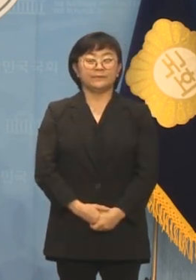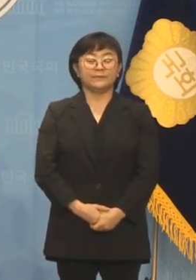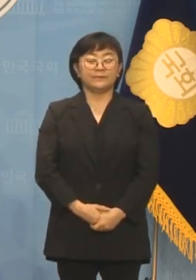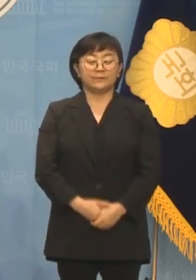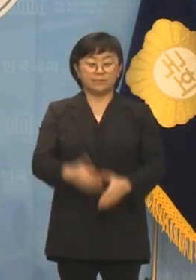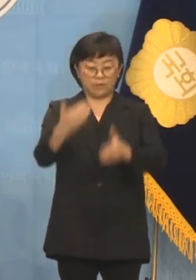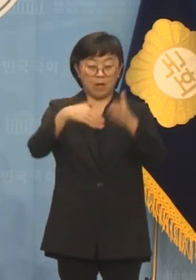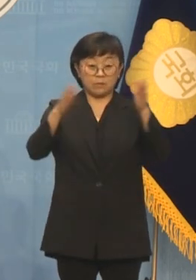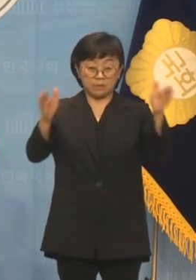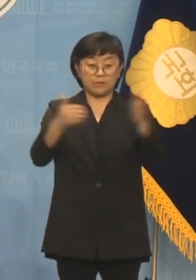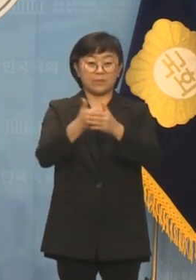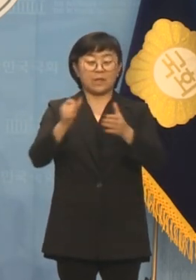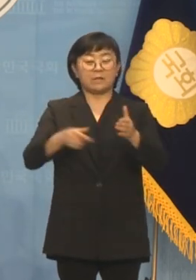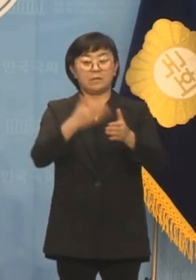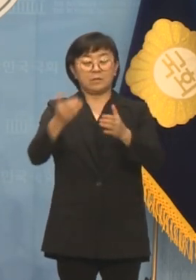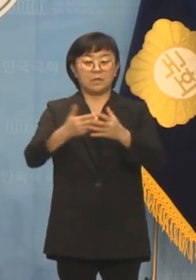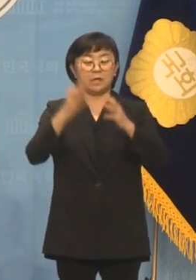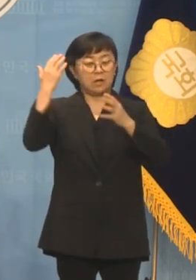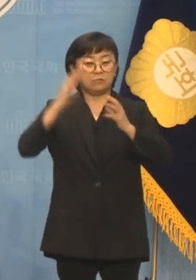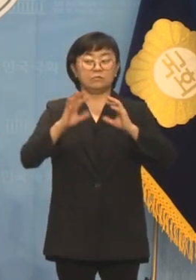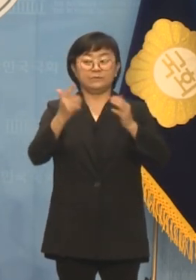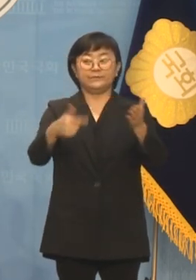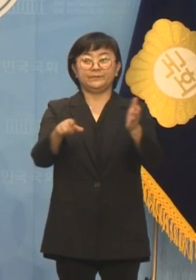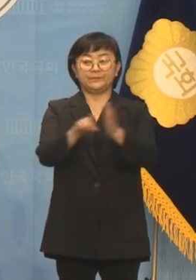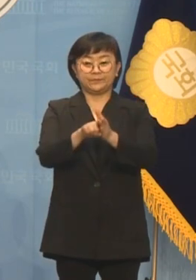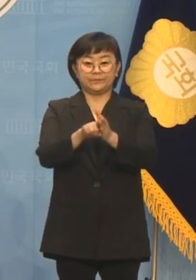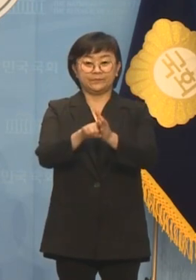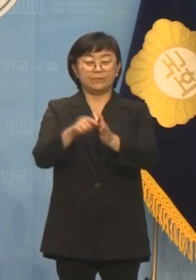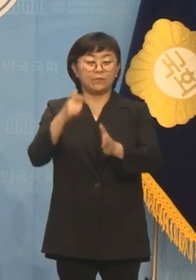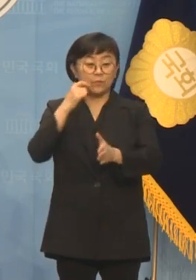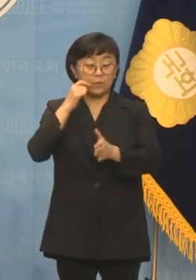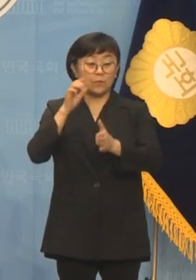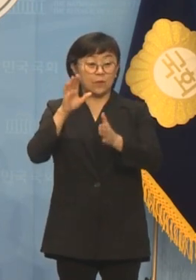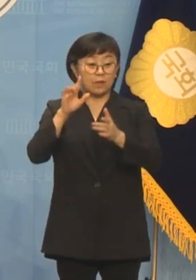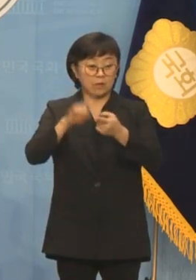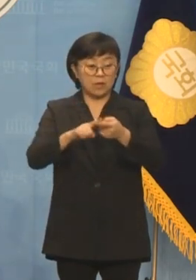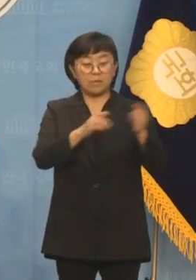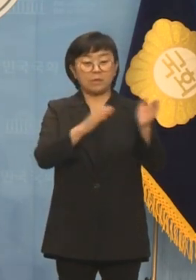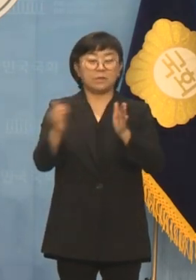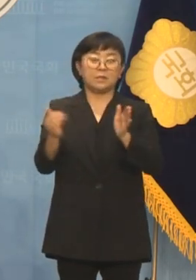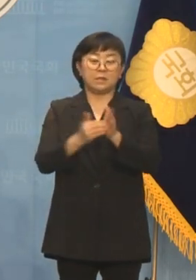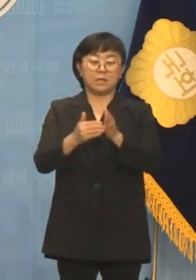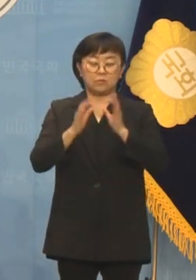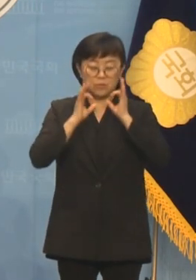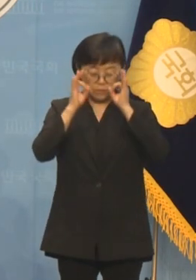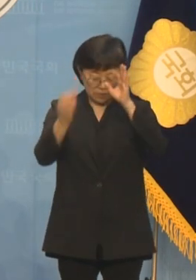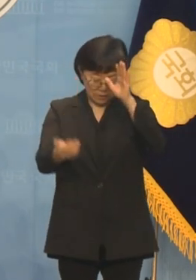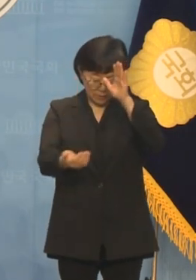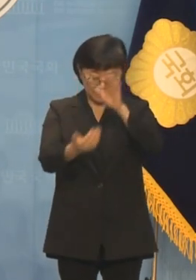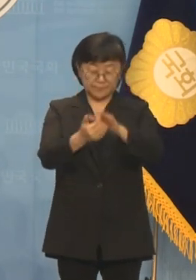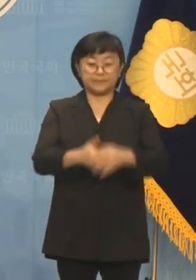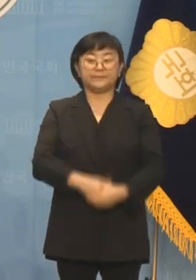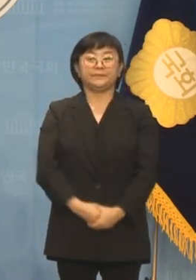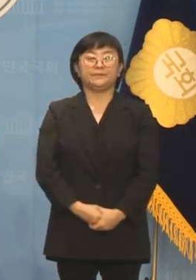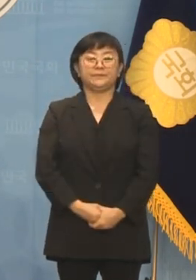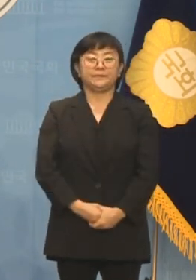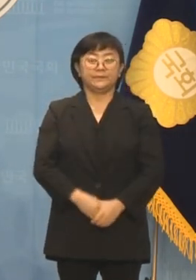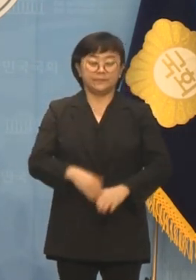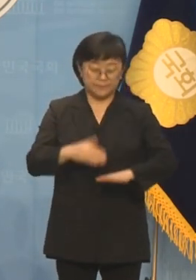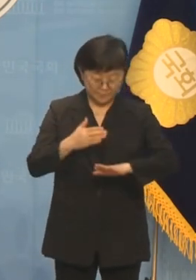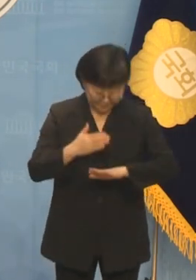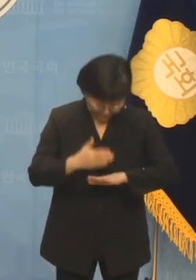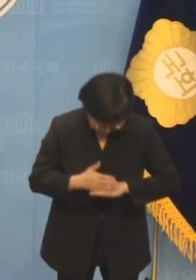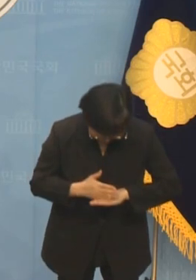남인행기는 하나님과 대한민국을 위해 미처 못한 일을 마무리하는 데 최선을 다하도록 하겠습니다.